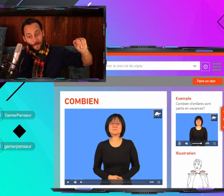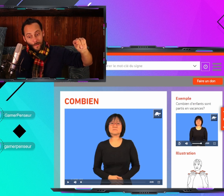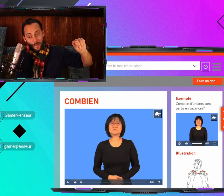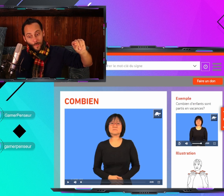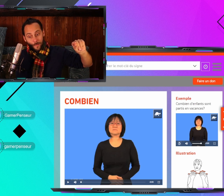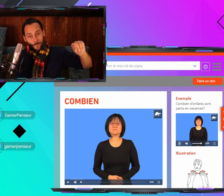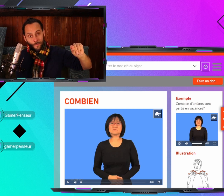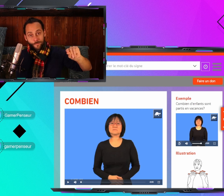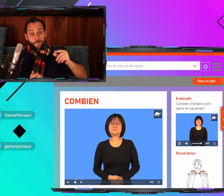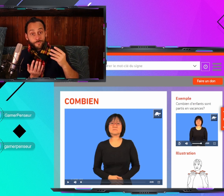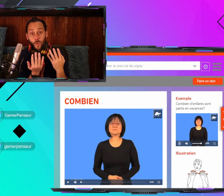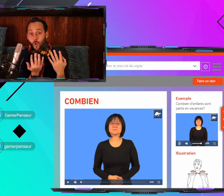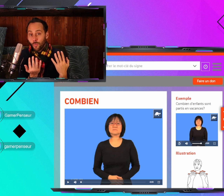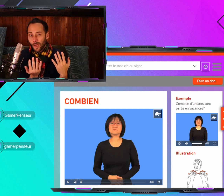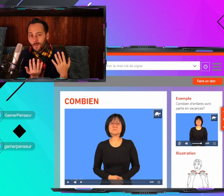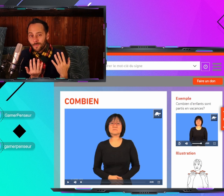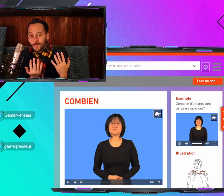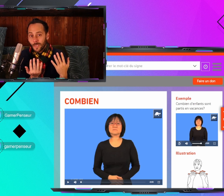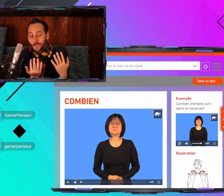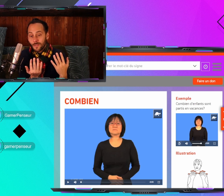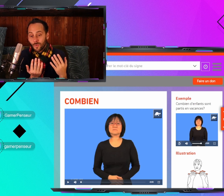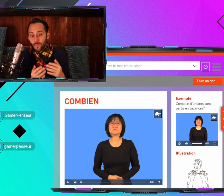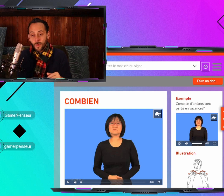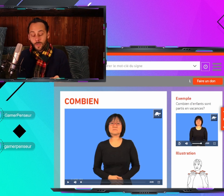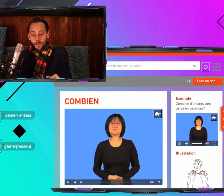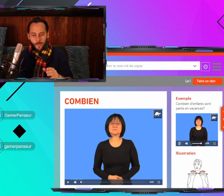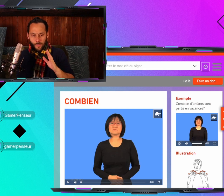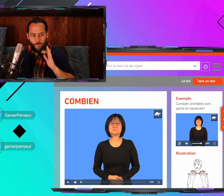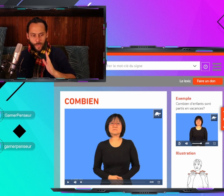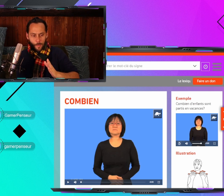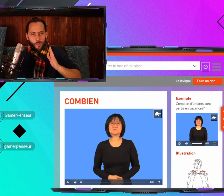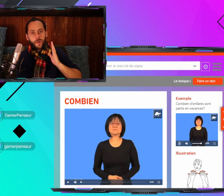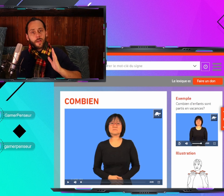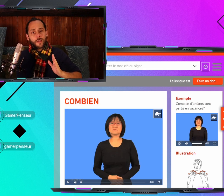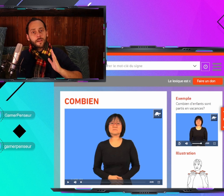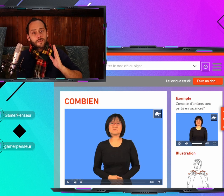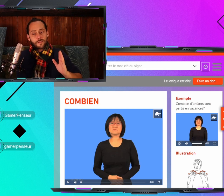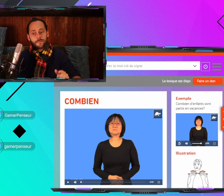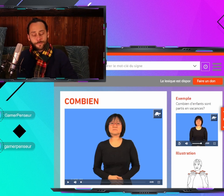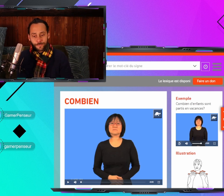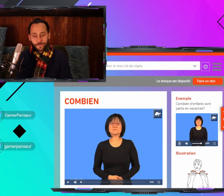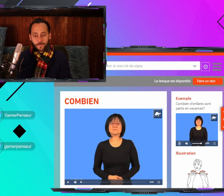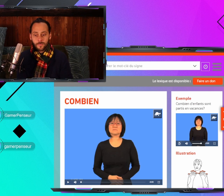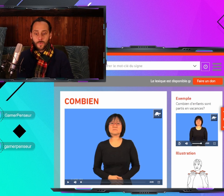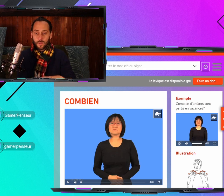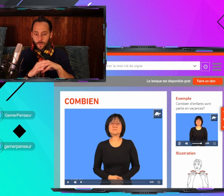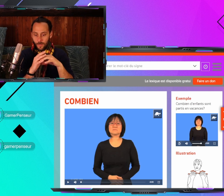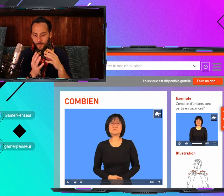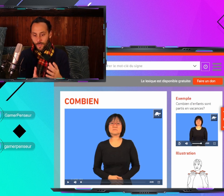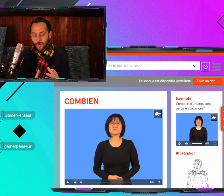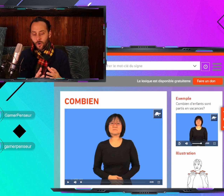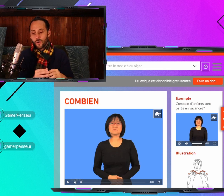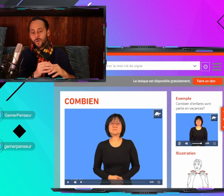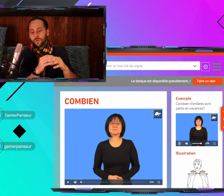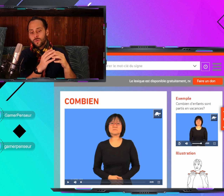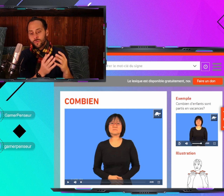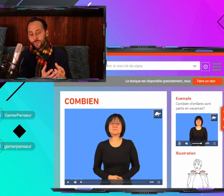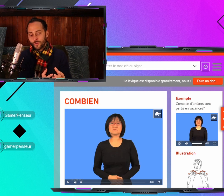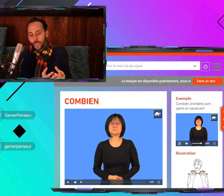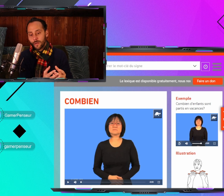Partie, qui est le verbe. Combien, qui est la question. Donc là on est vraiment dans la règle LSF.